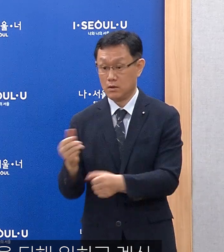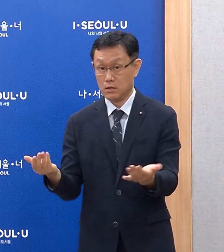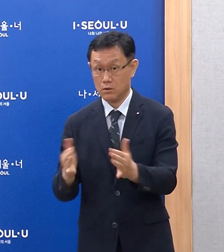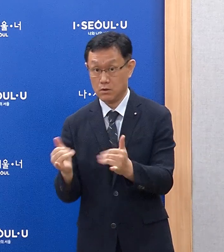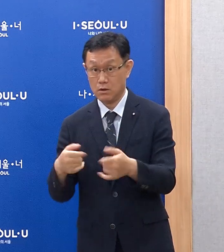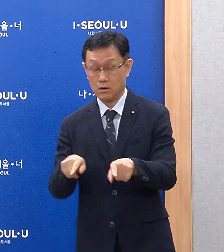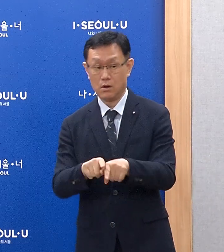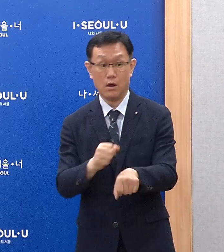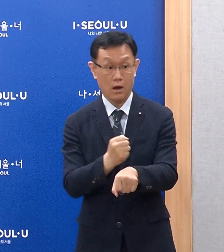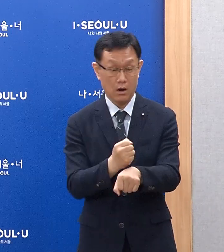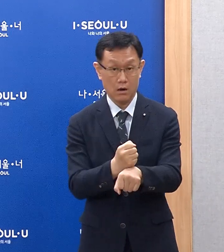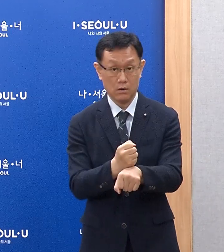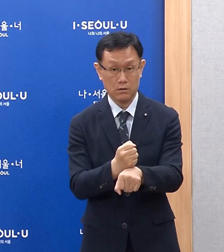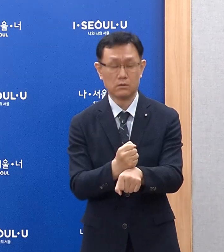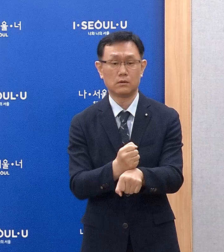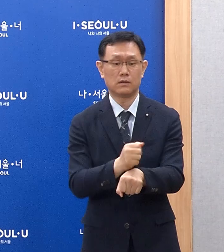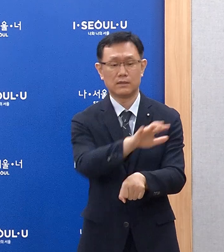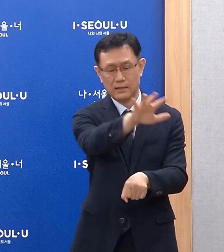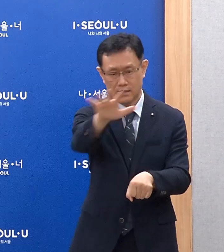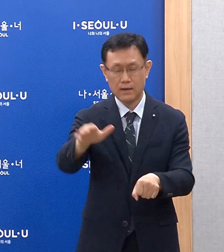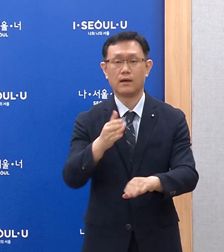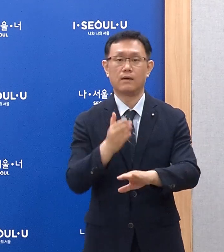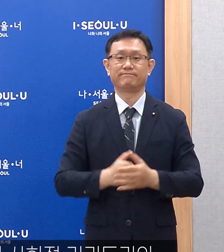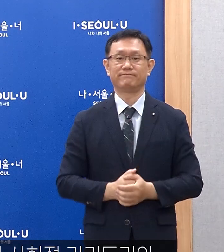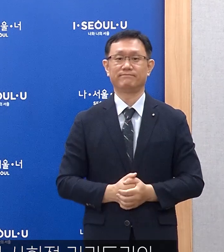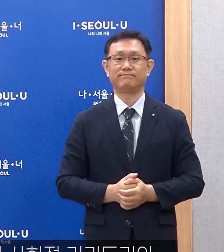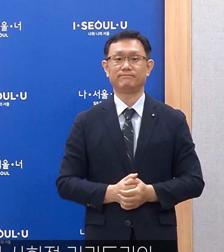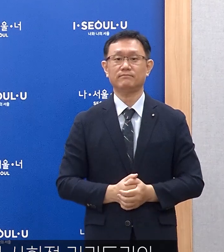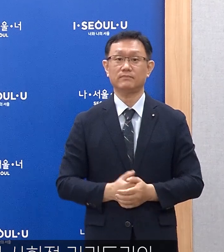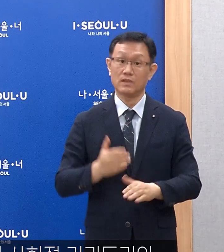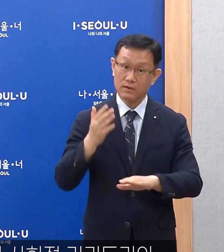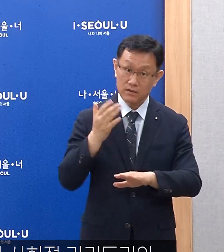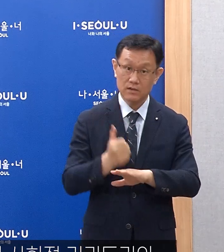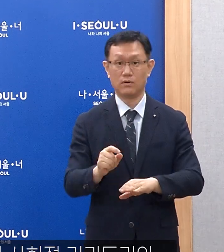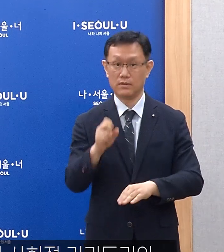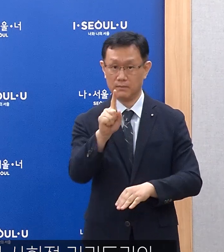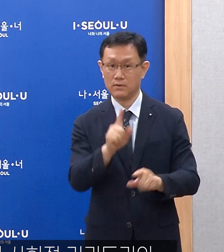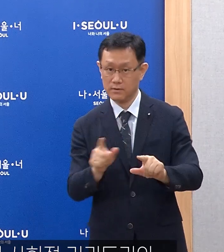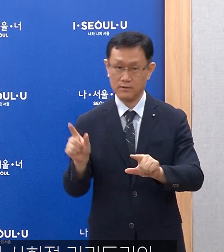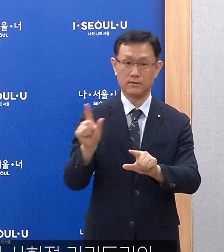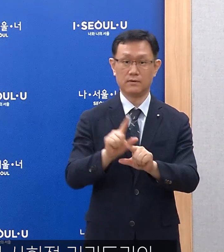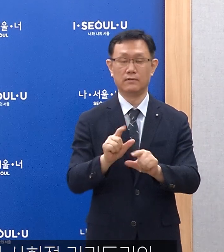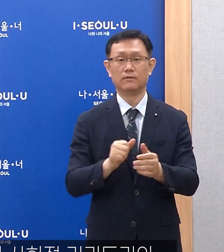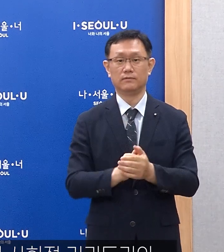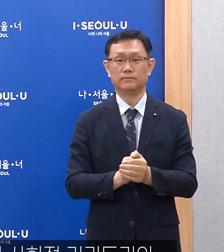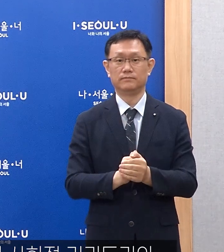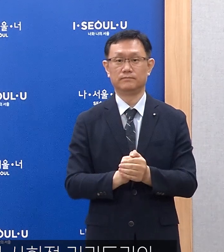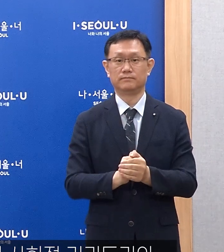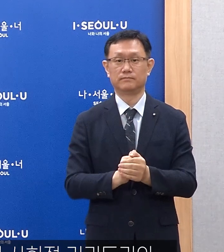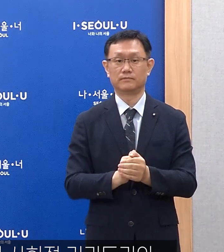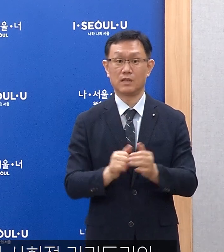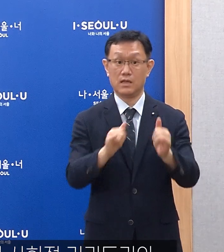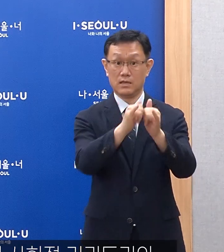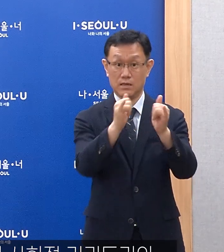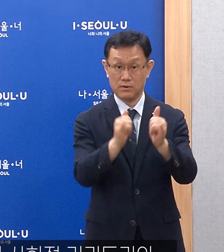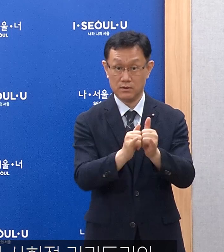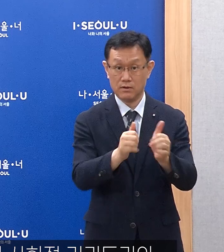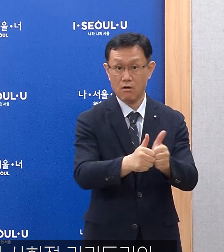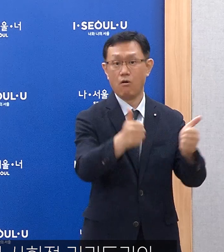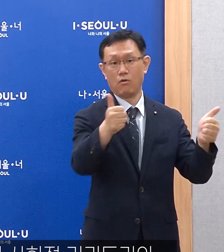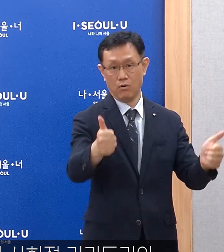여러분께 진심으로 감사하다는 말씀을 드립니다. 끝으로 다시 한번 이 자리를 빌려 사회적